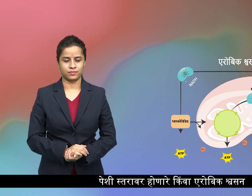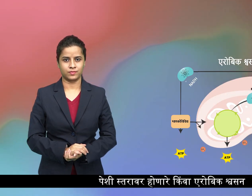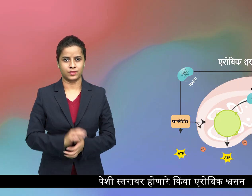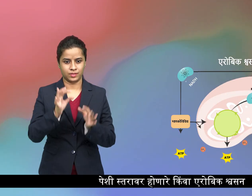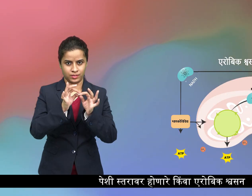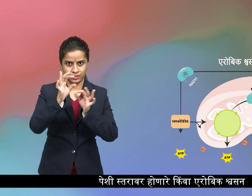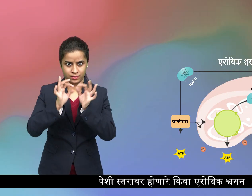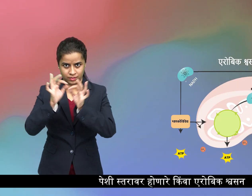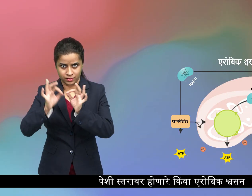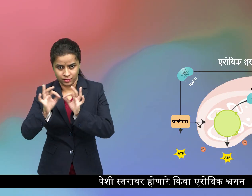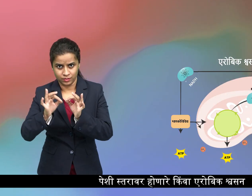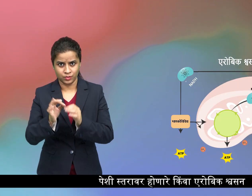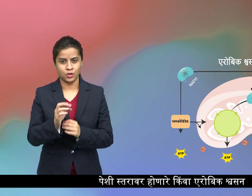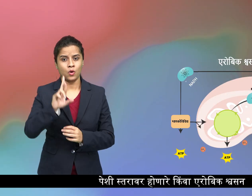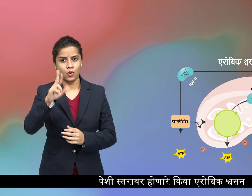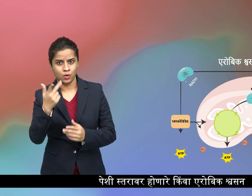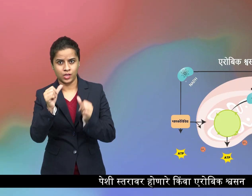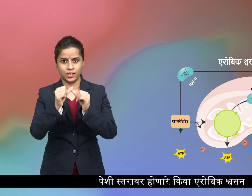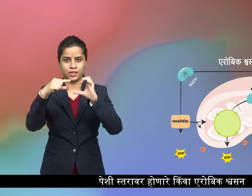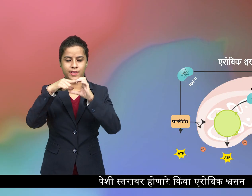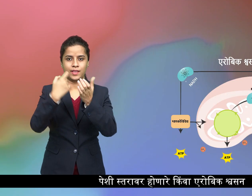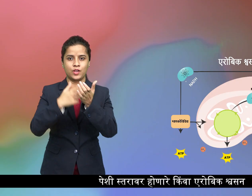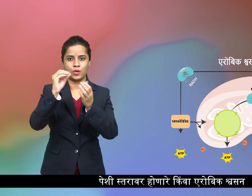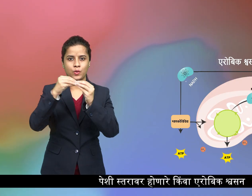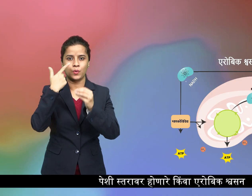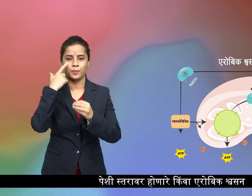पेशी स्तरावर होणारे किंवा एरोबिक श्वसन,